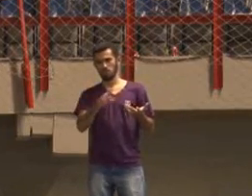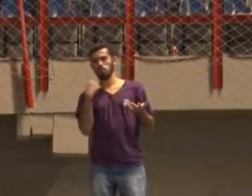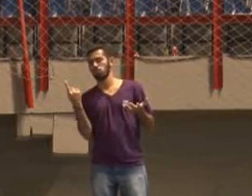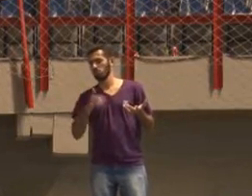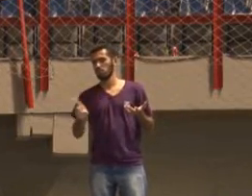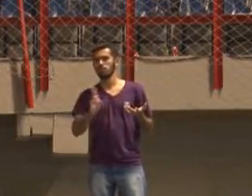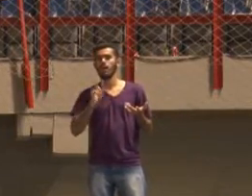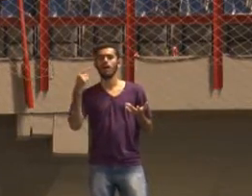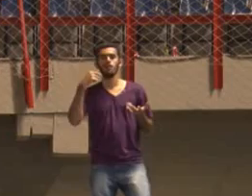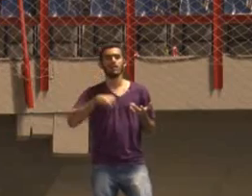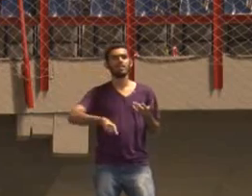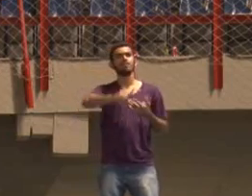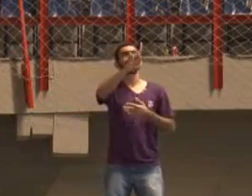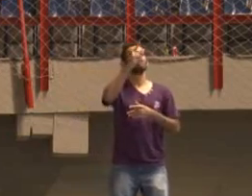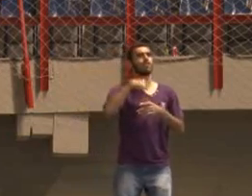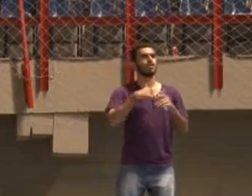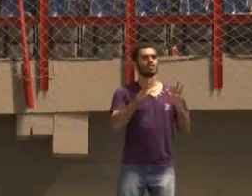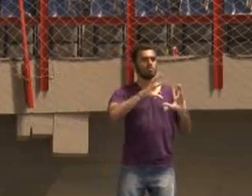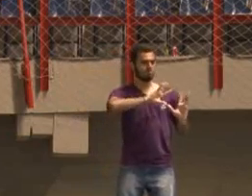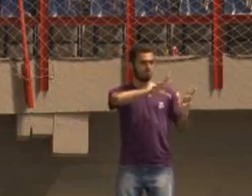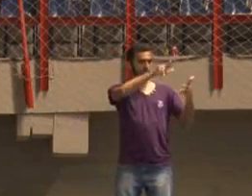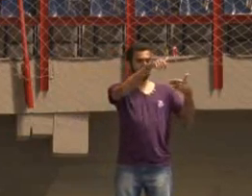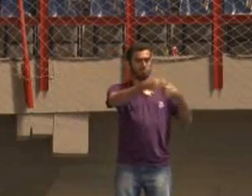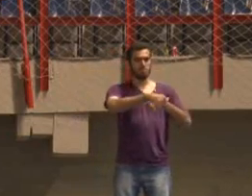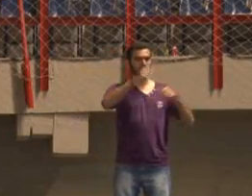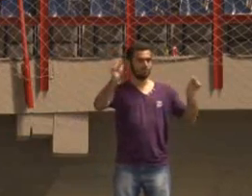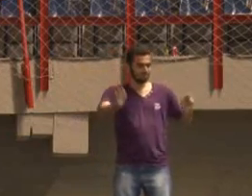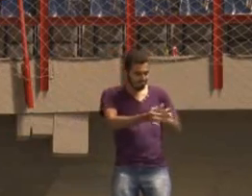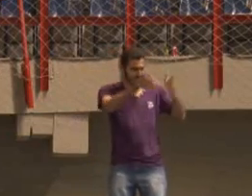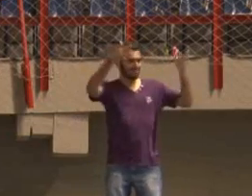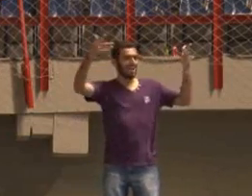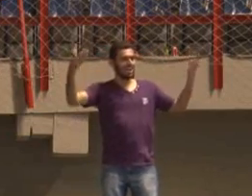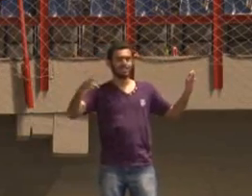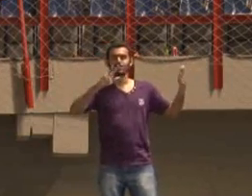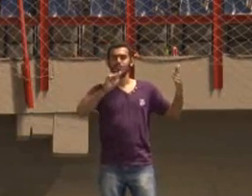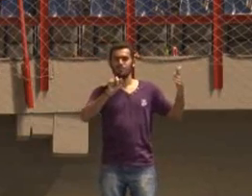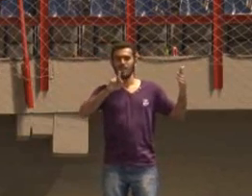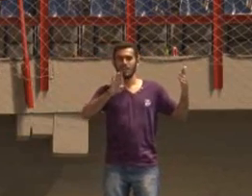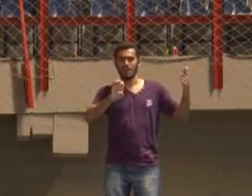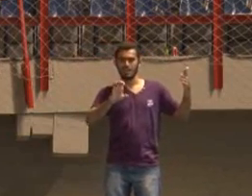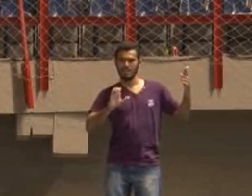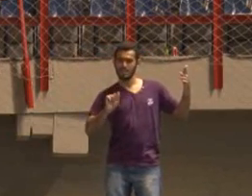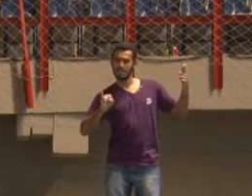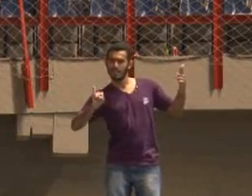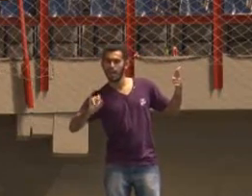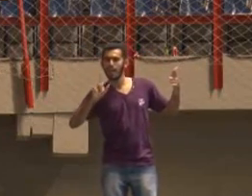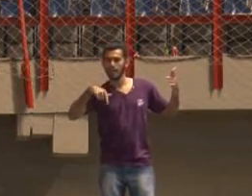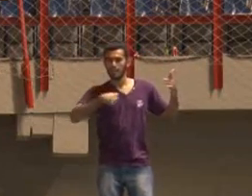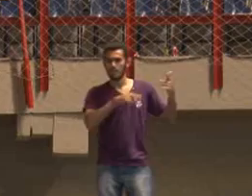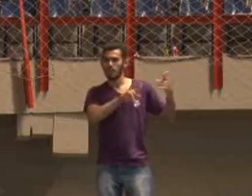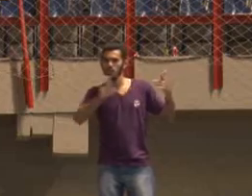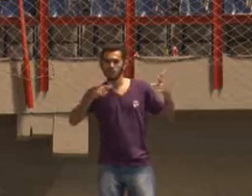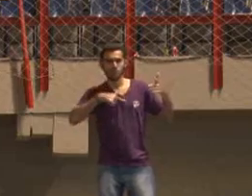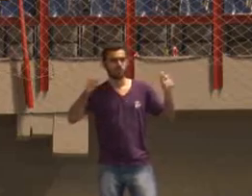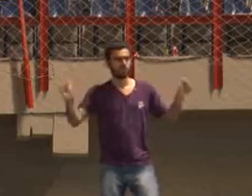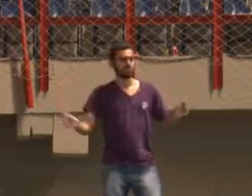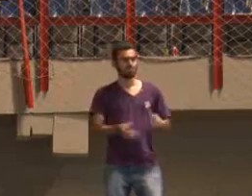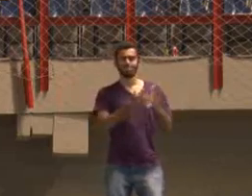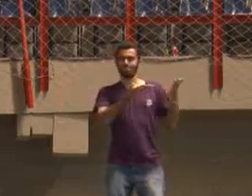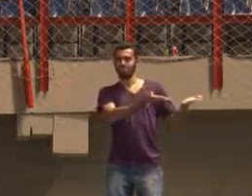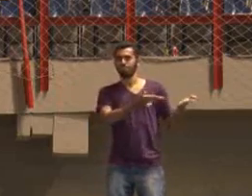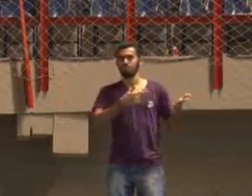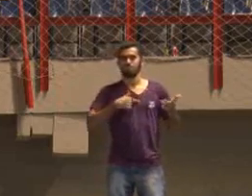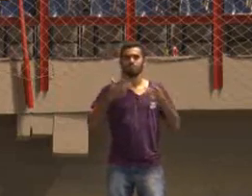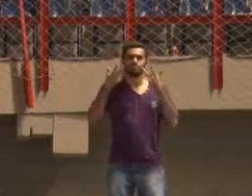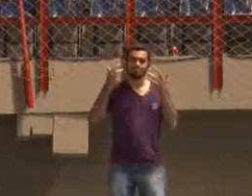num mundo mágico chamado Varecai, que é o nome desse espetáculo. E aqui você vai ver esse primeiro vídeo, que mistura tudo isso que